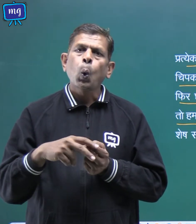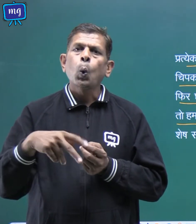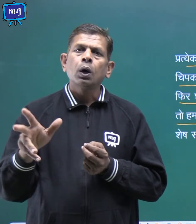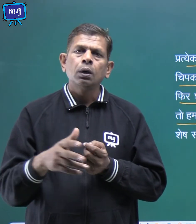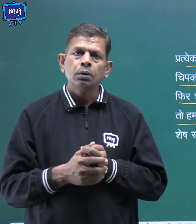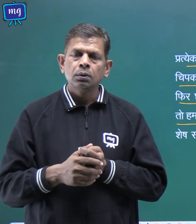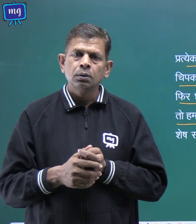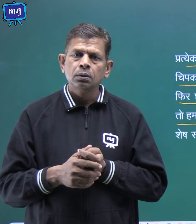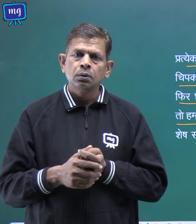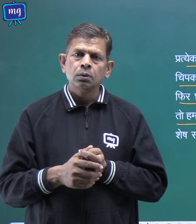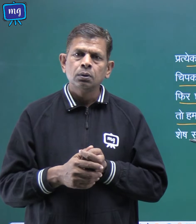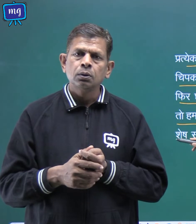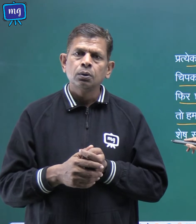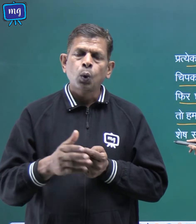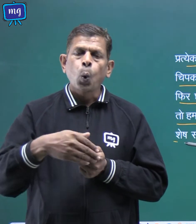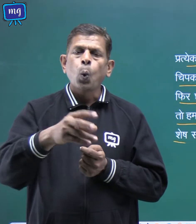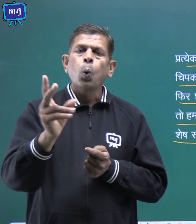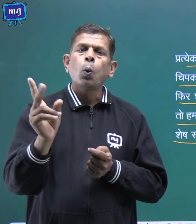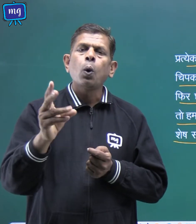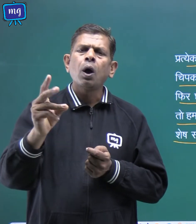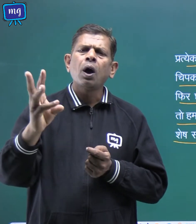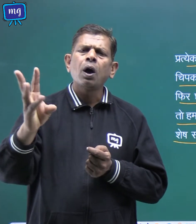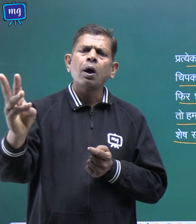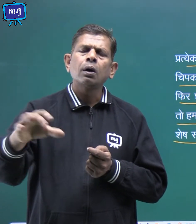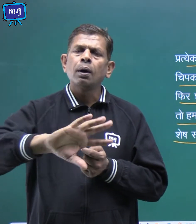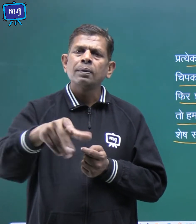छोड़कर शेष सभी तारे